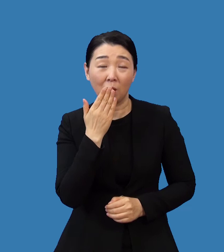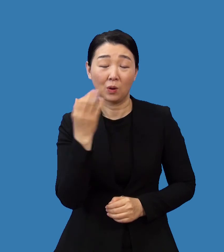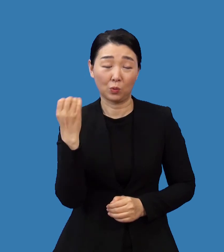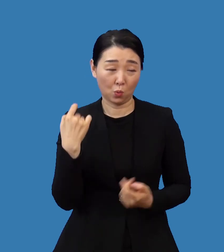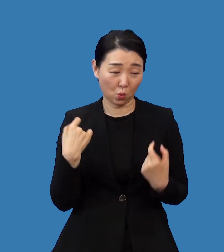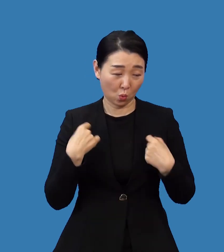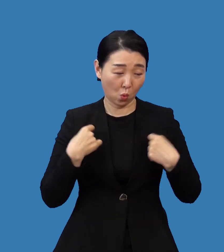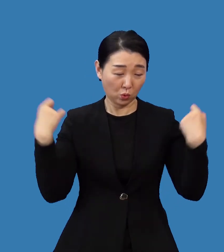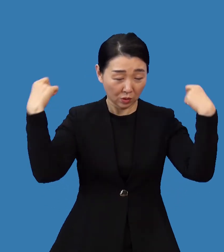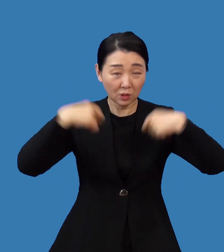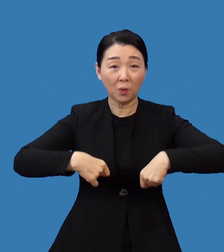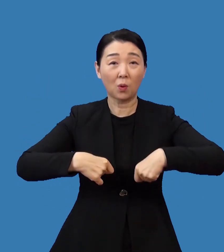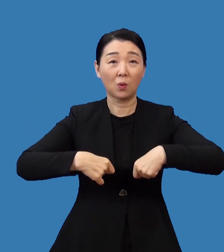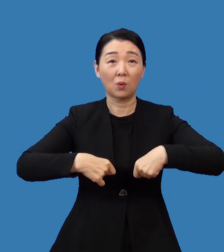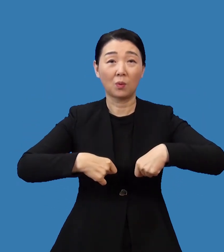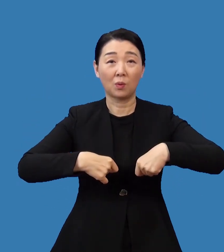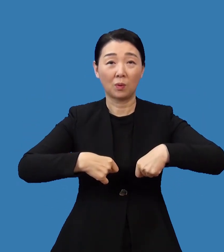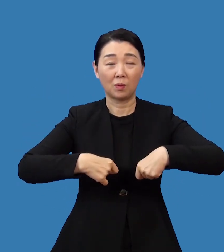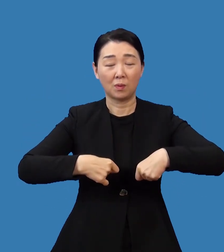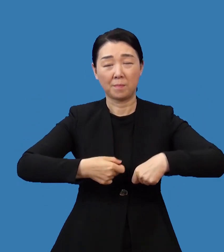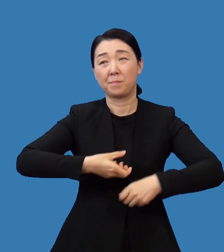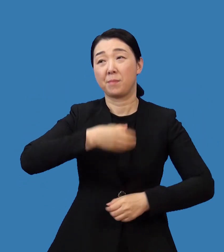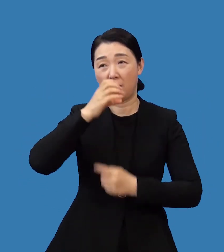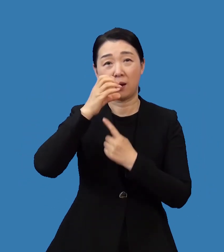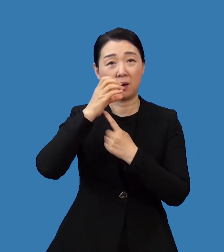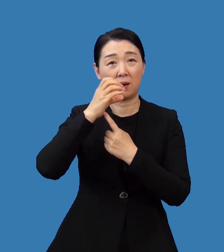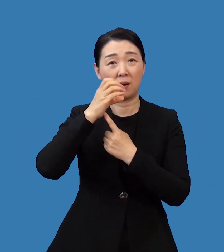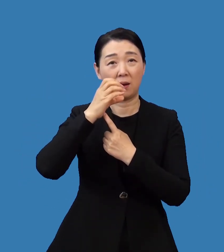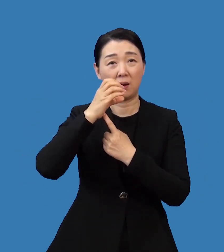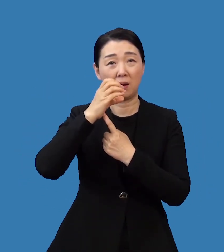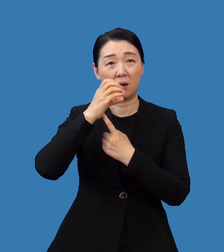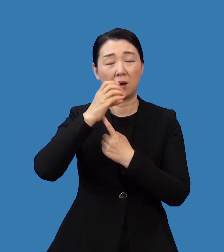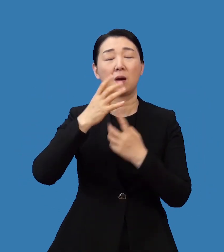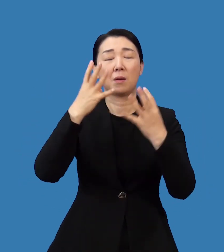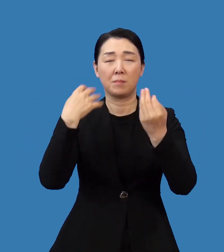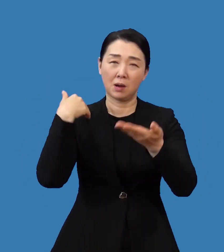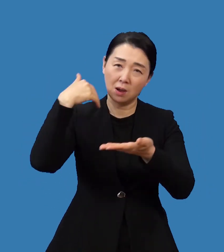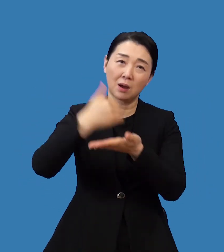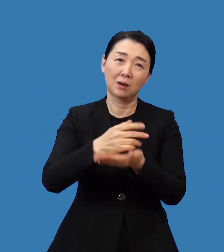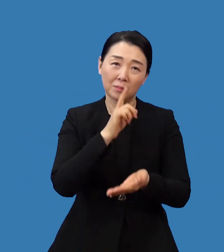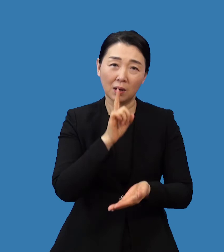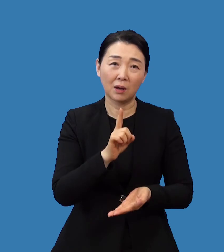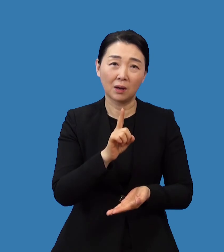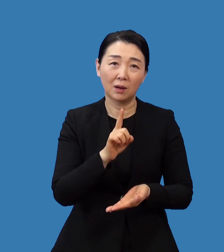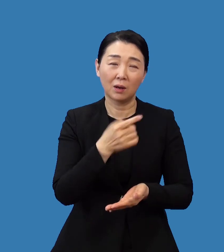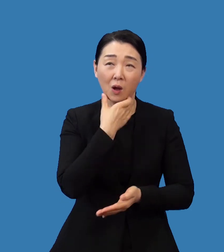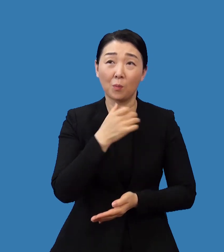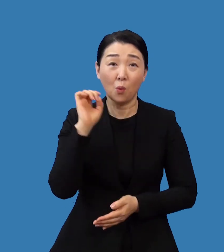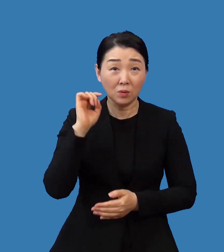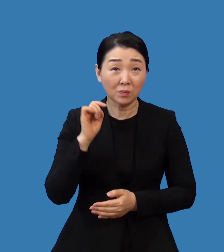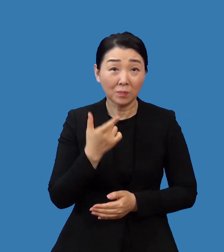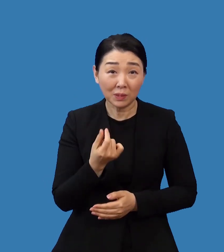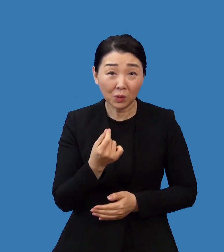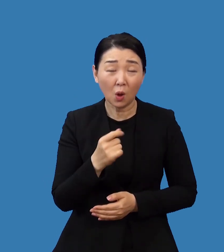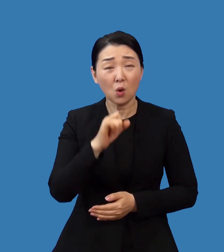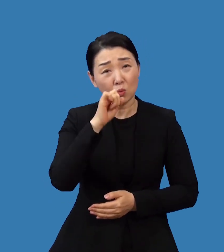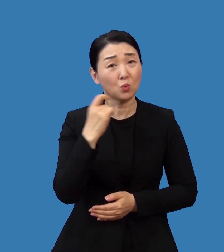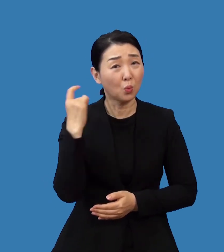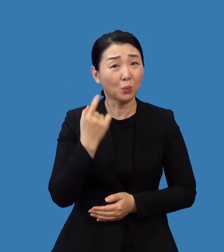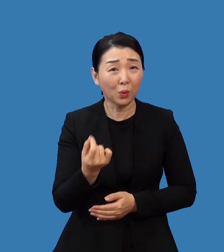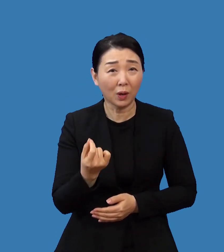입을 것이 마실 것이 지천으로 있다. 복음이 아닙니까? 굿뉴스가